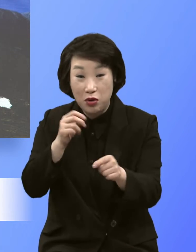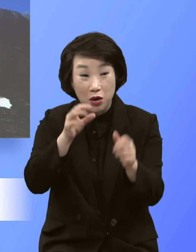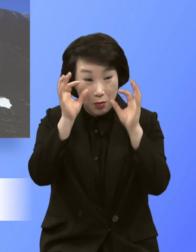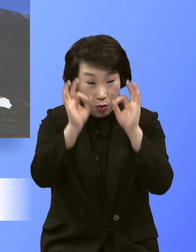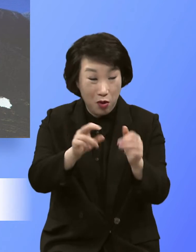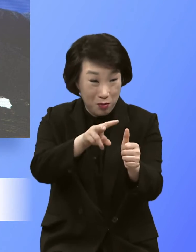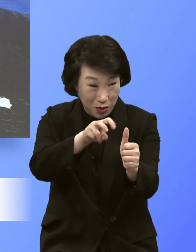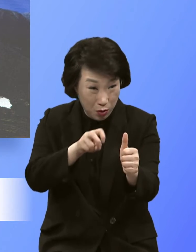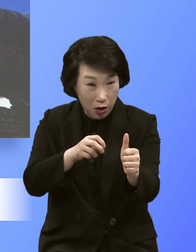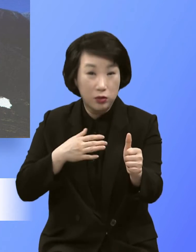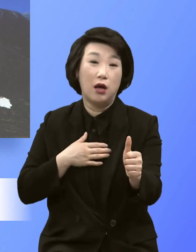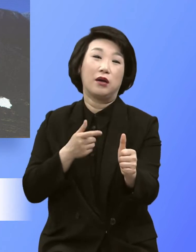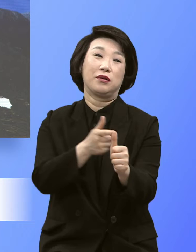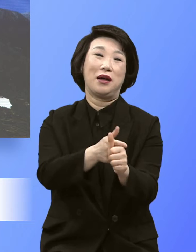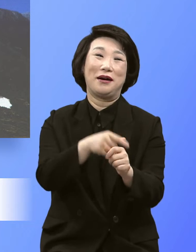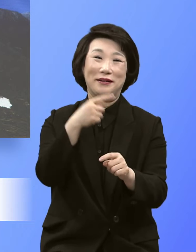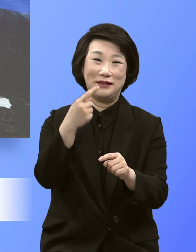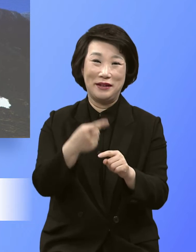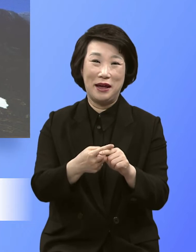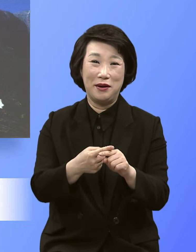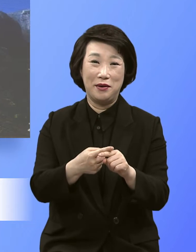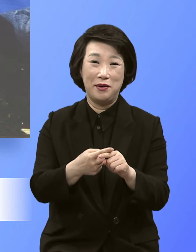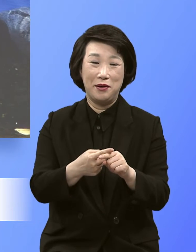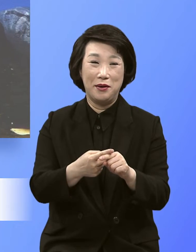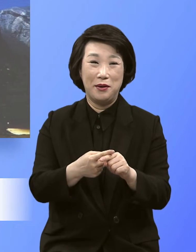미워하면 살인한 것이요.